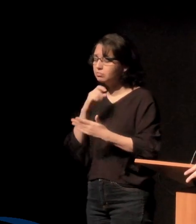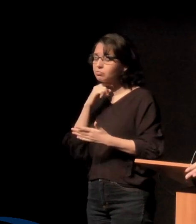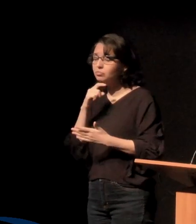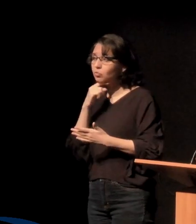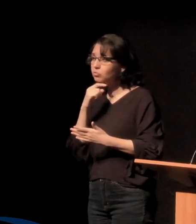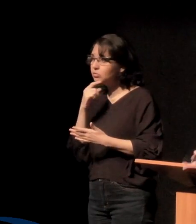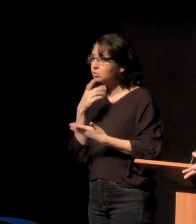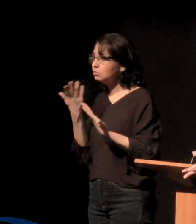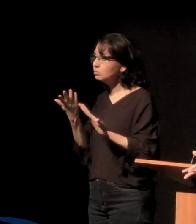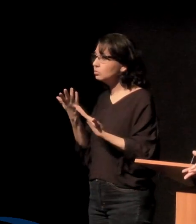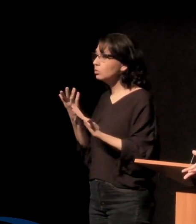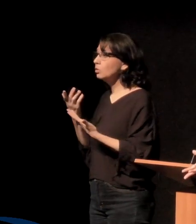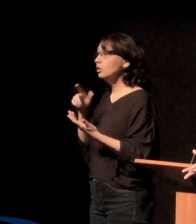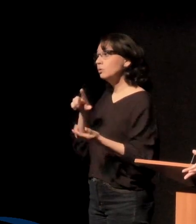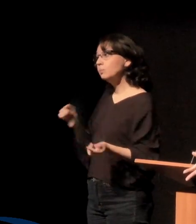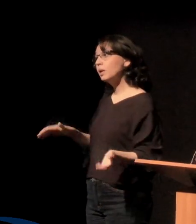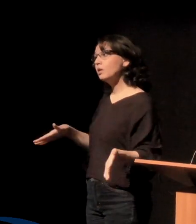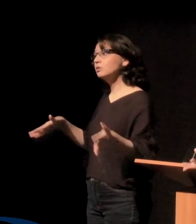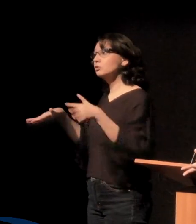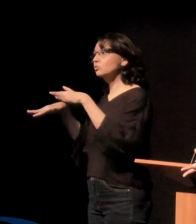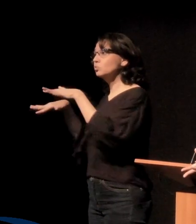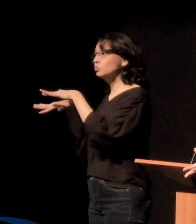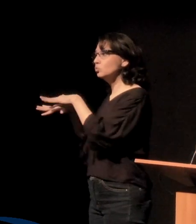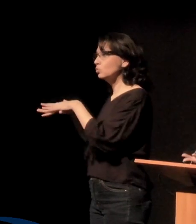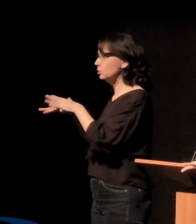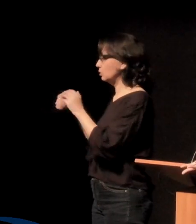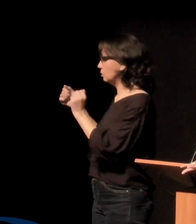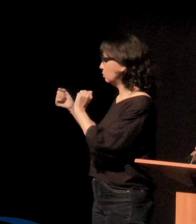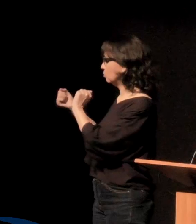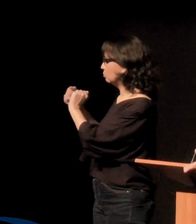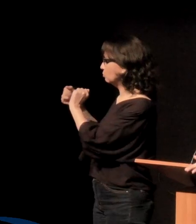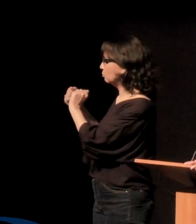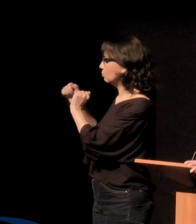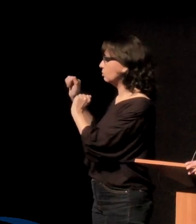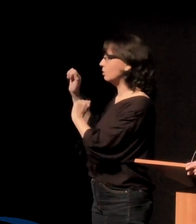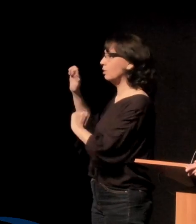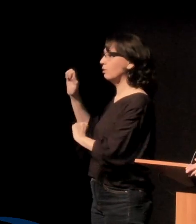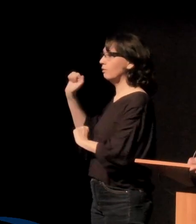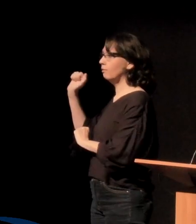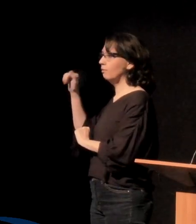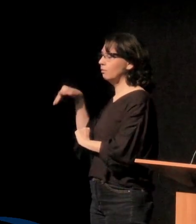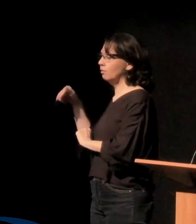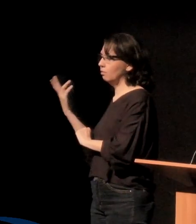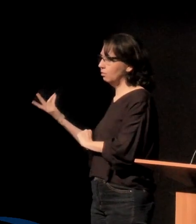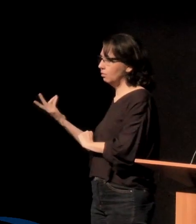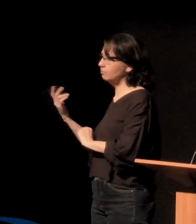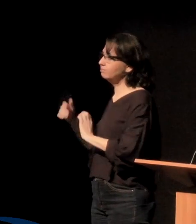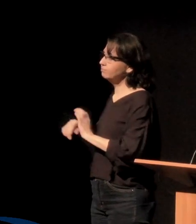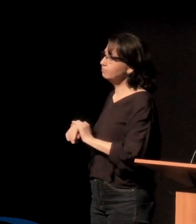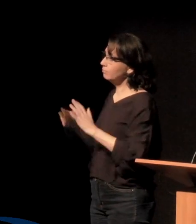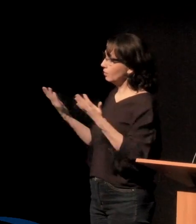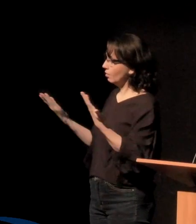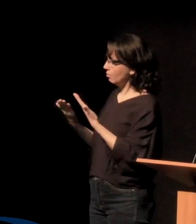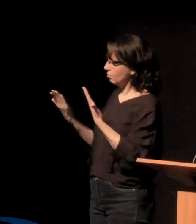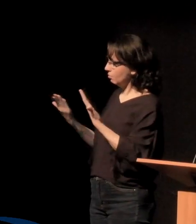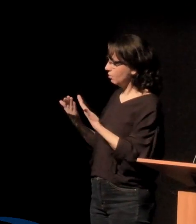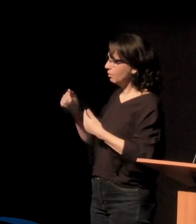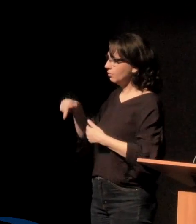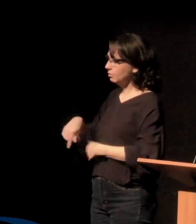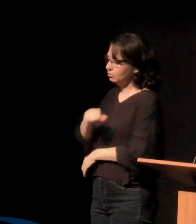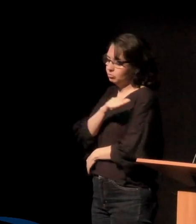cotidiano a incluí-la já que ela é tá lá na lei precisa ser feita né agora aqui na cidade do Rio de Janeiro foi